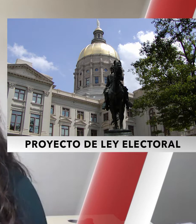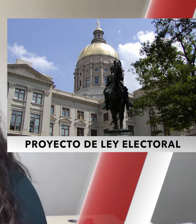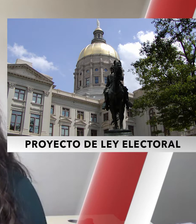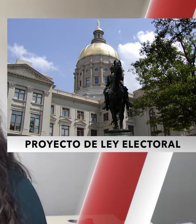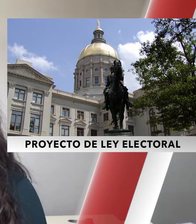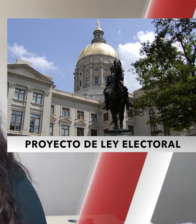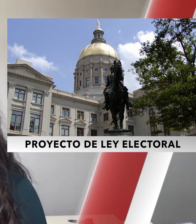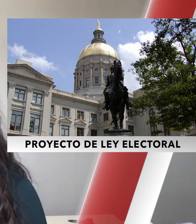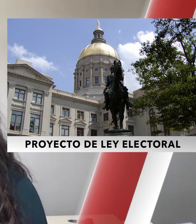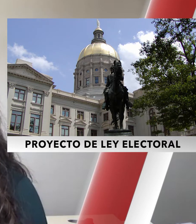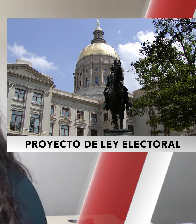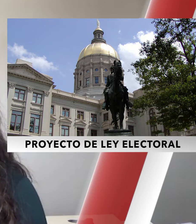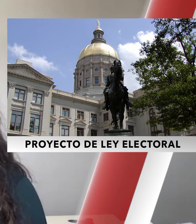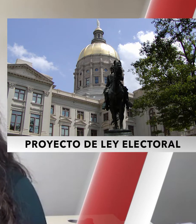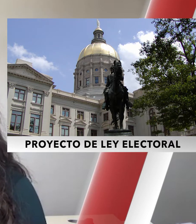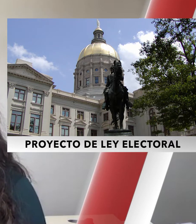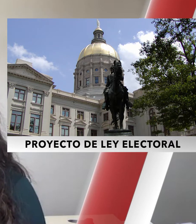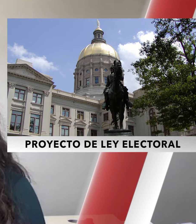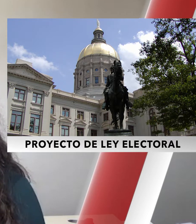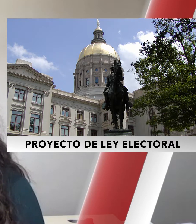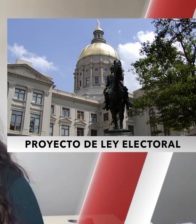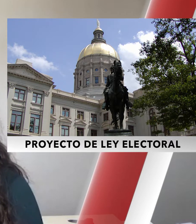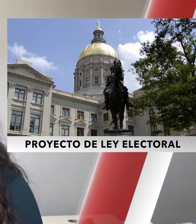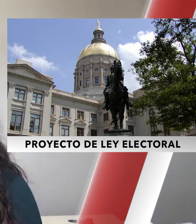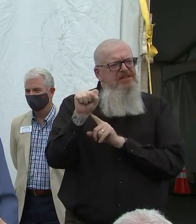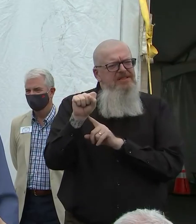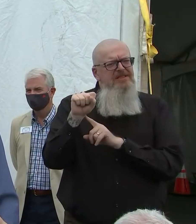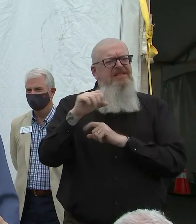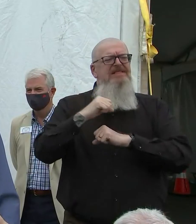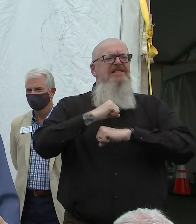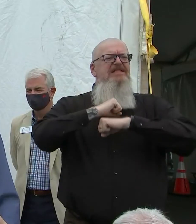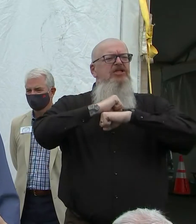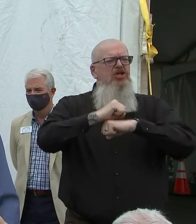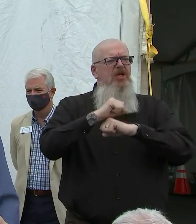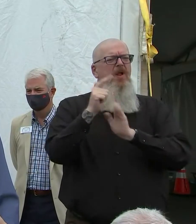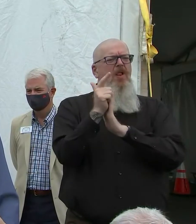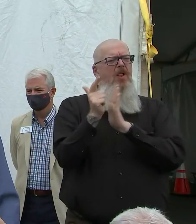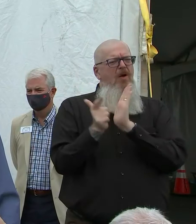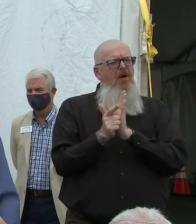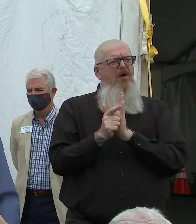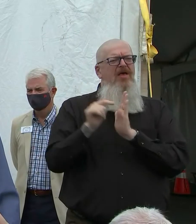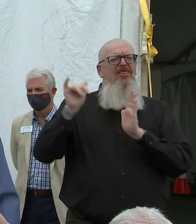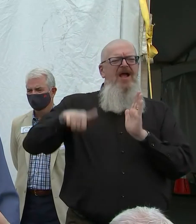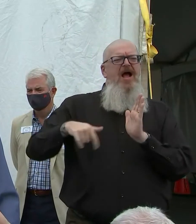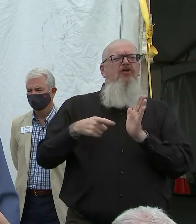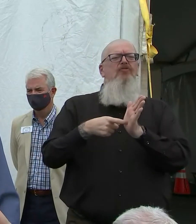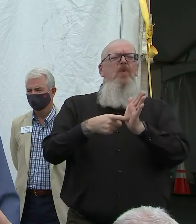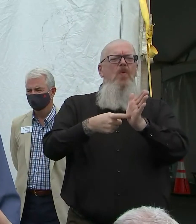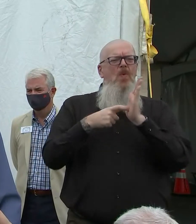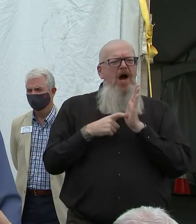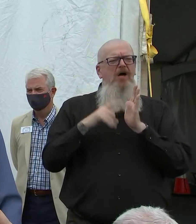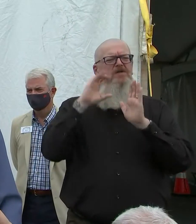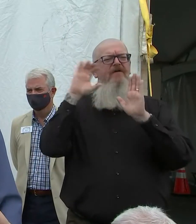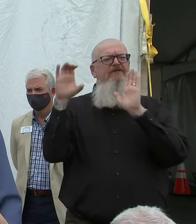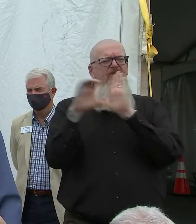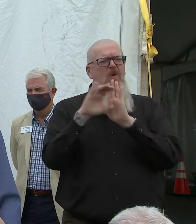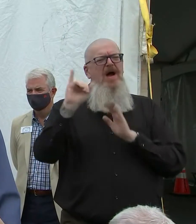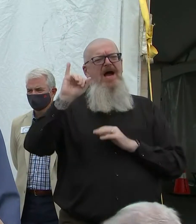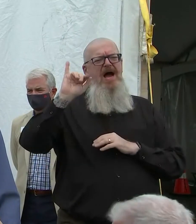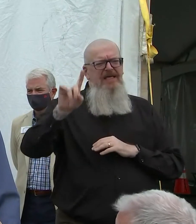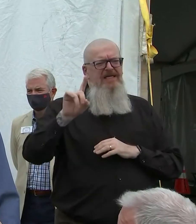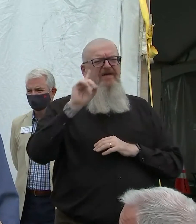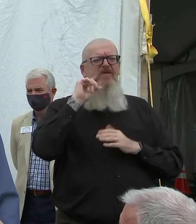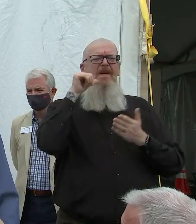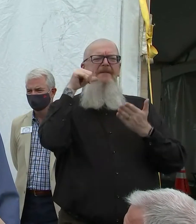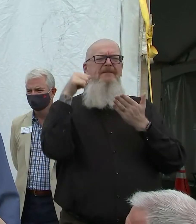a los administradores electorales locales y a la junta que supervisa las elecciones. El proyecto de ley